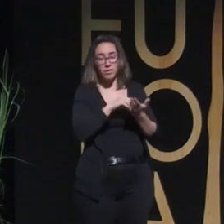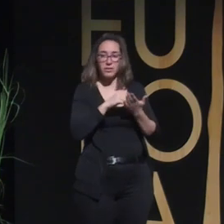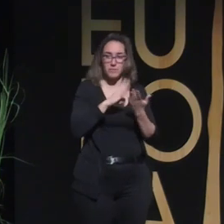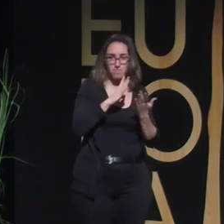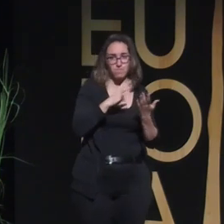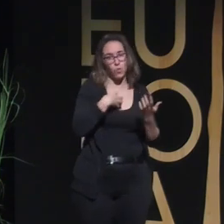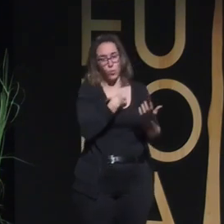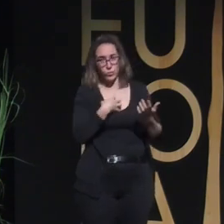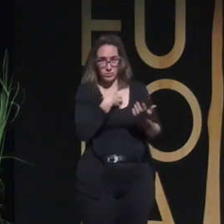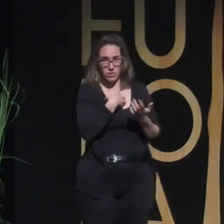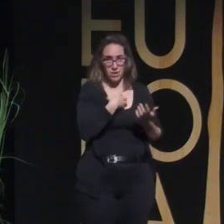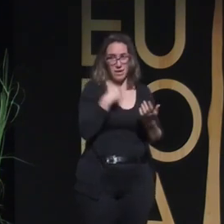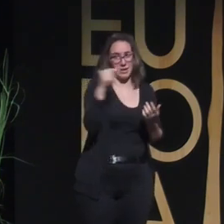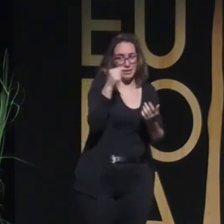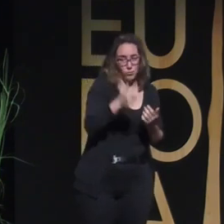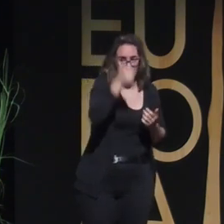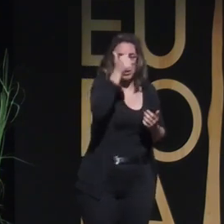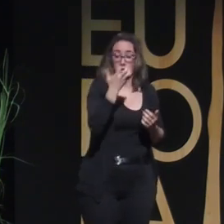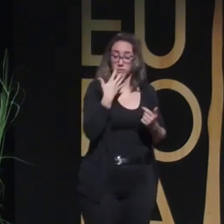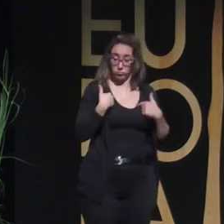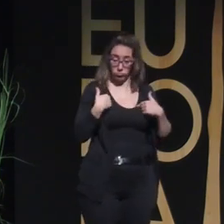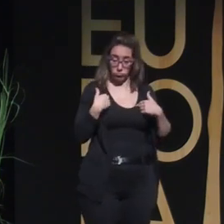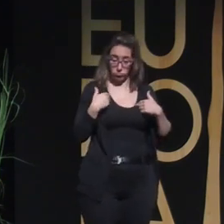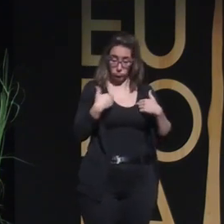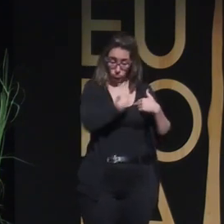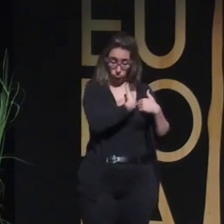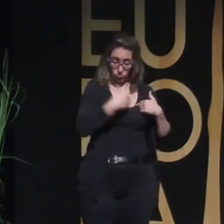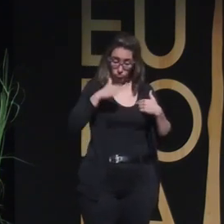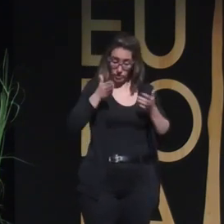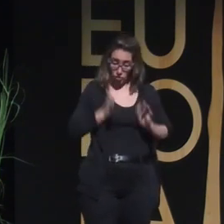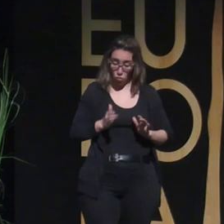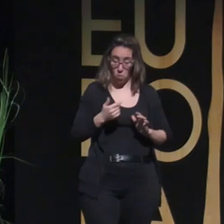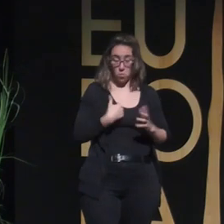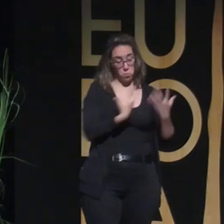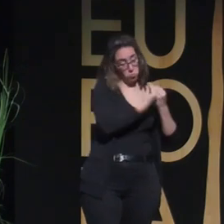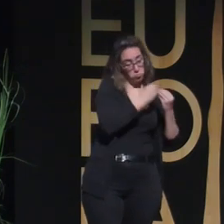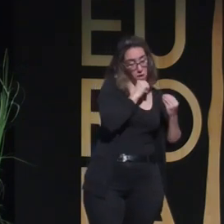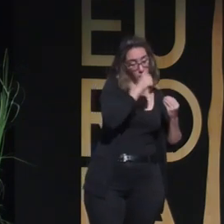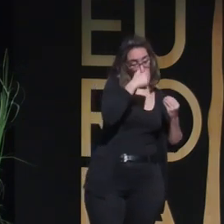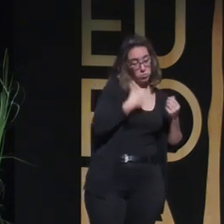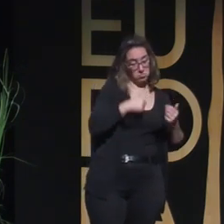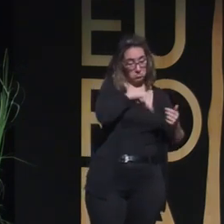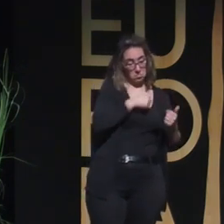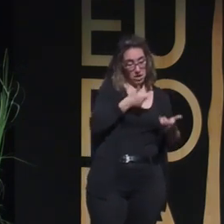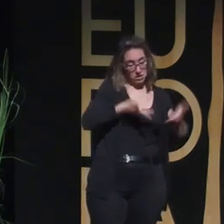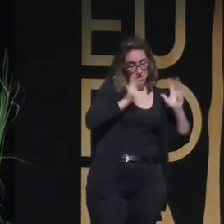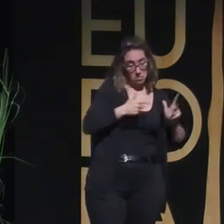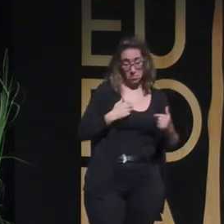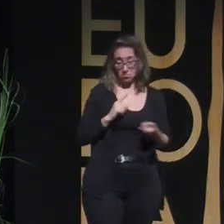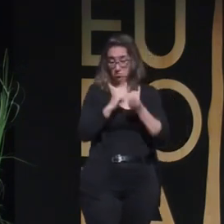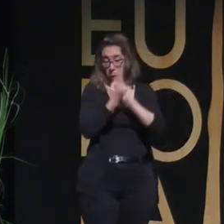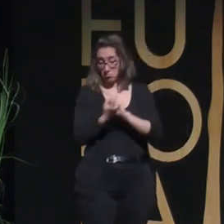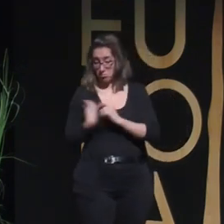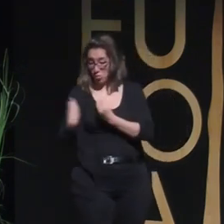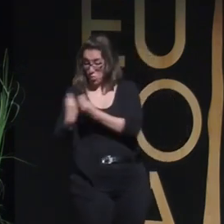contraproducente. Y si yo fuera este chaval y tengo poder elegir la casa de mis abuelos, que tengo más libertad y puedo hacer un poco lo que quiera, y en casa de mi madre lo que